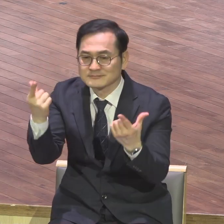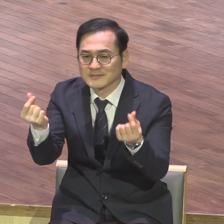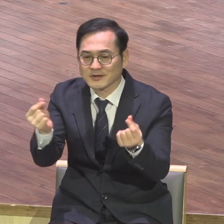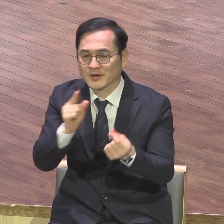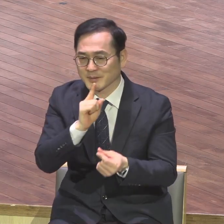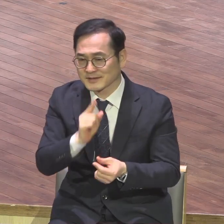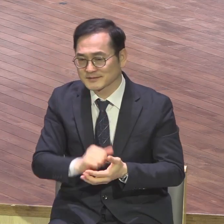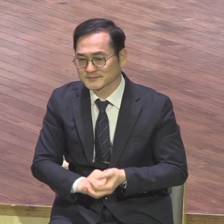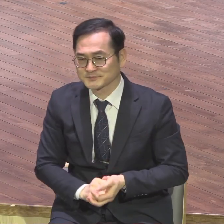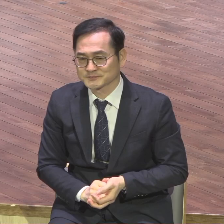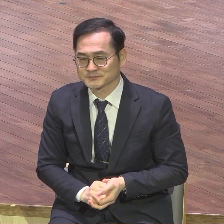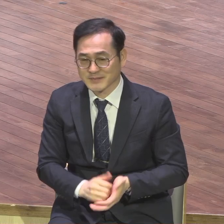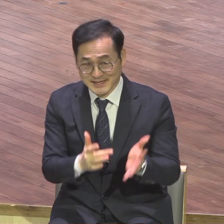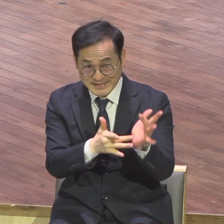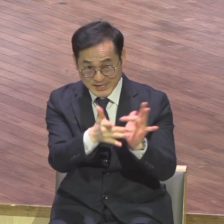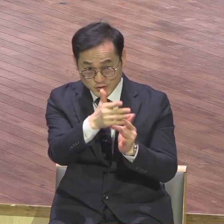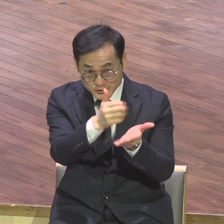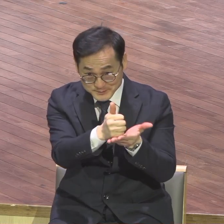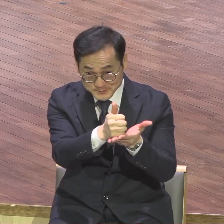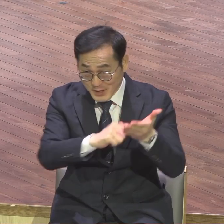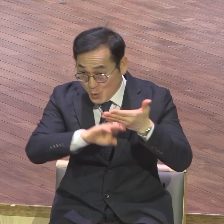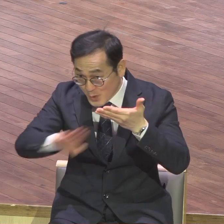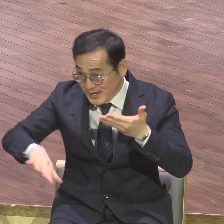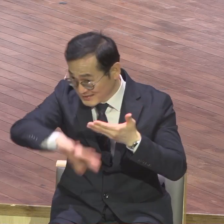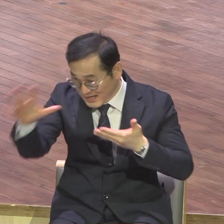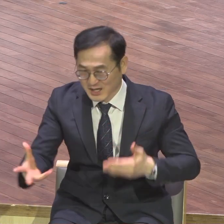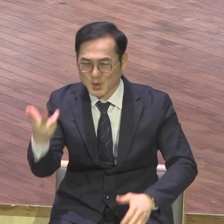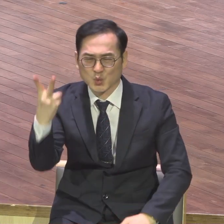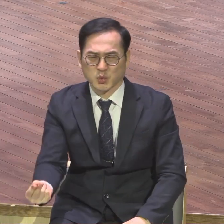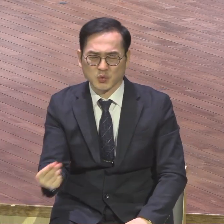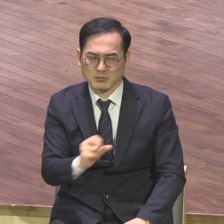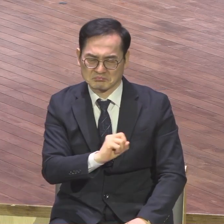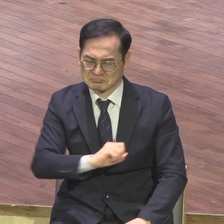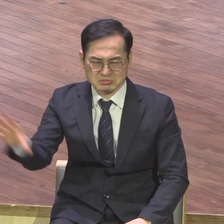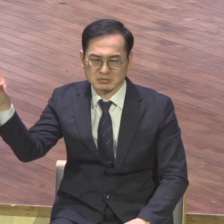예수 그리스도는 전부 다 배설물로 여긴다.